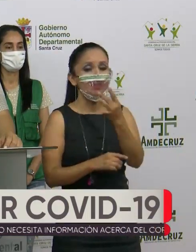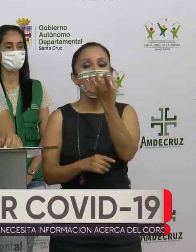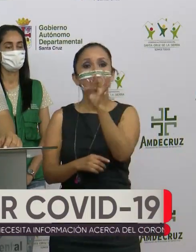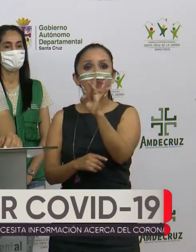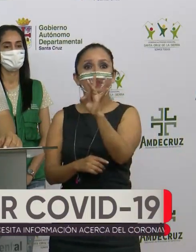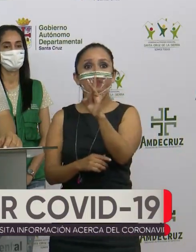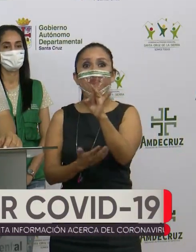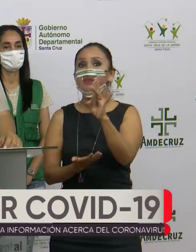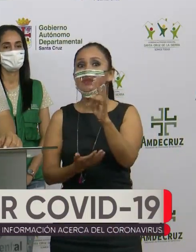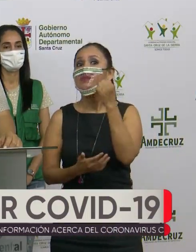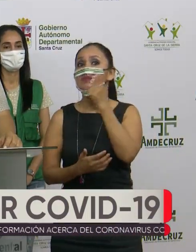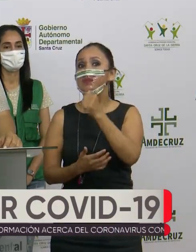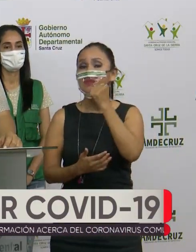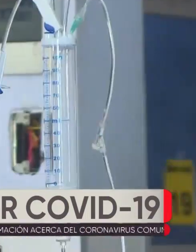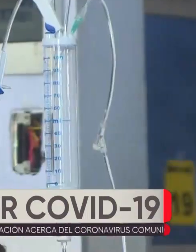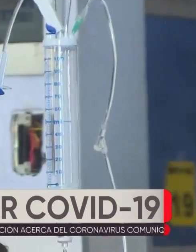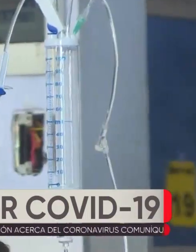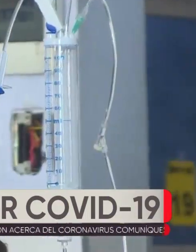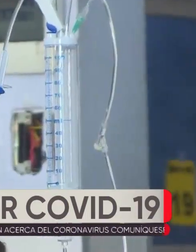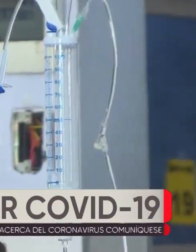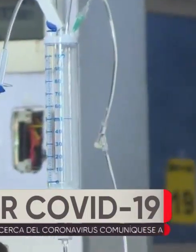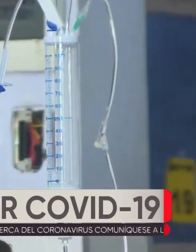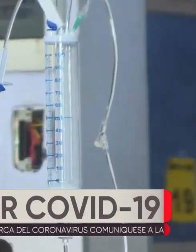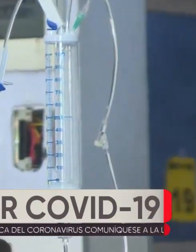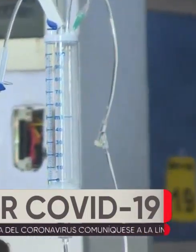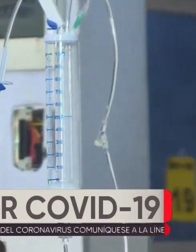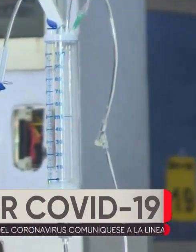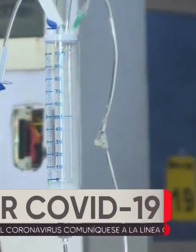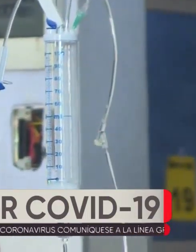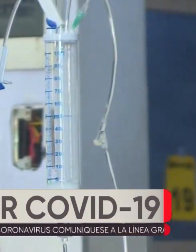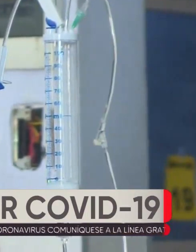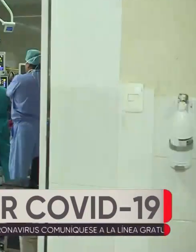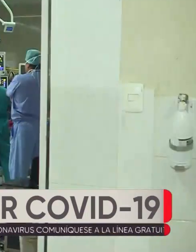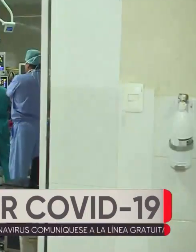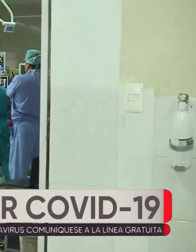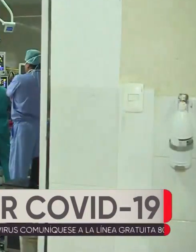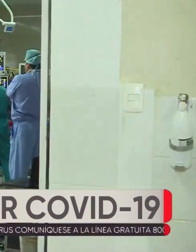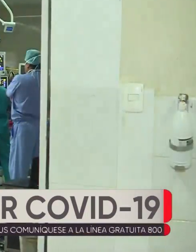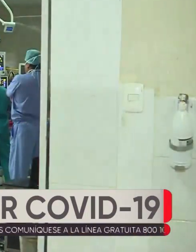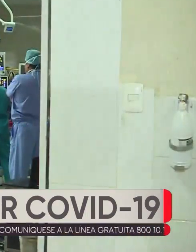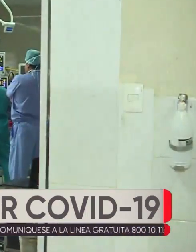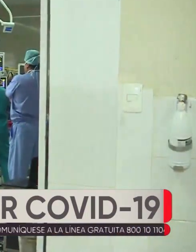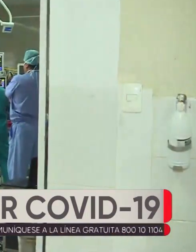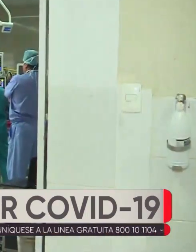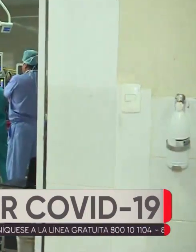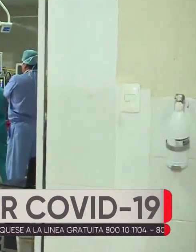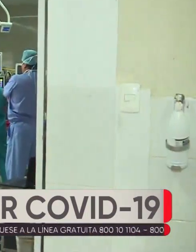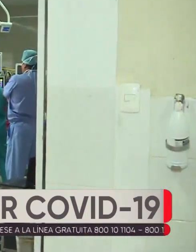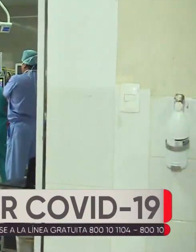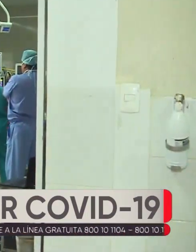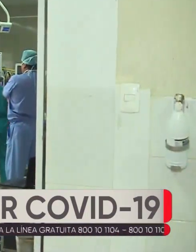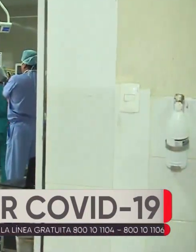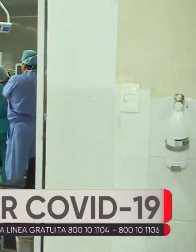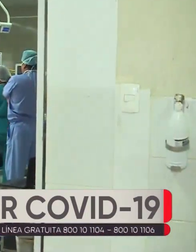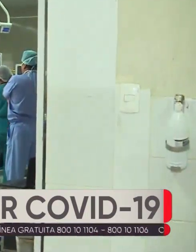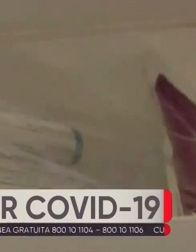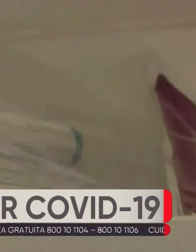18 son mujeres. 2 personas de ese reporte son mayores de 60 años, 1 menor de